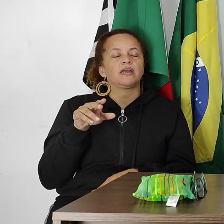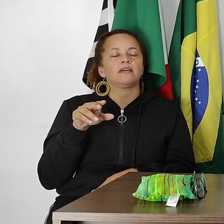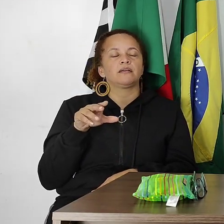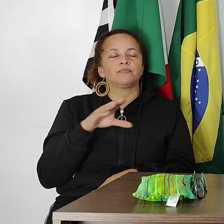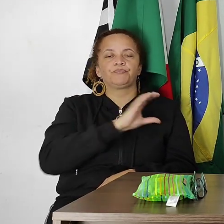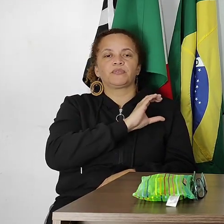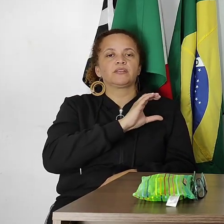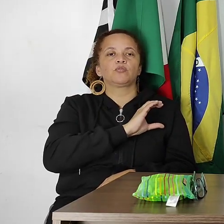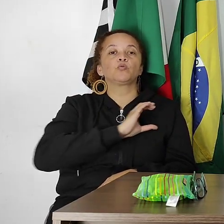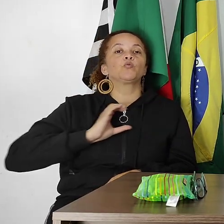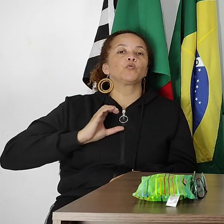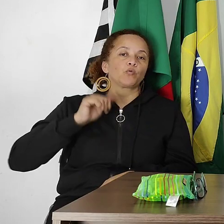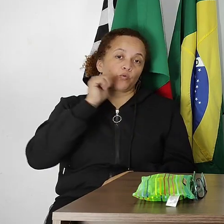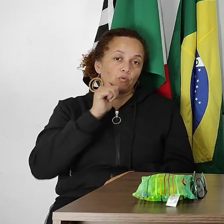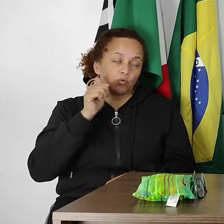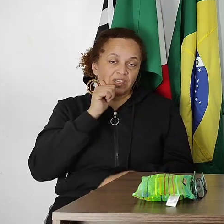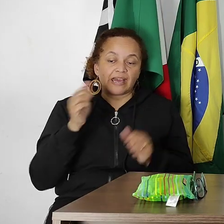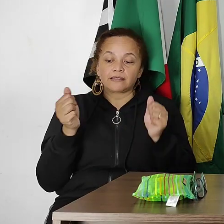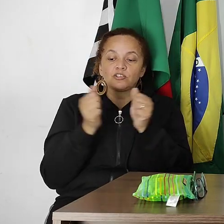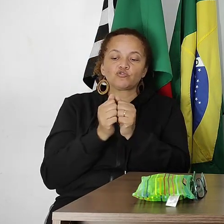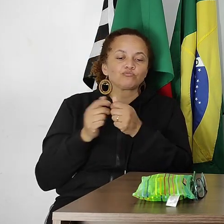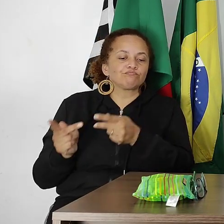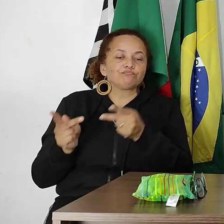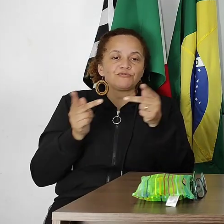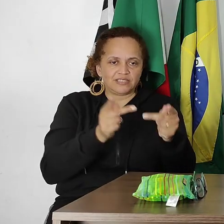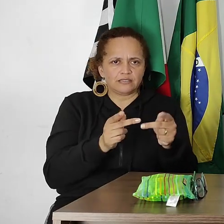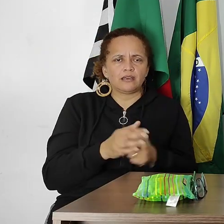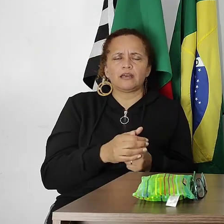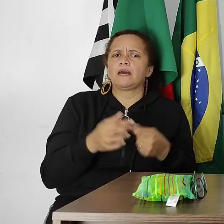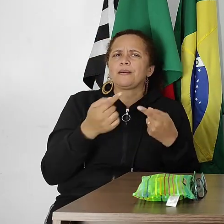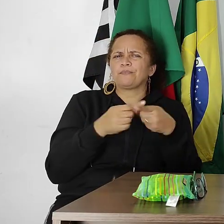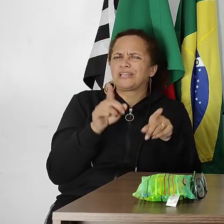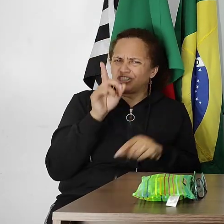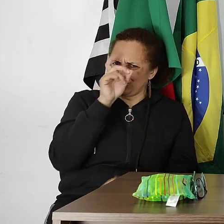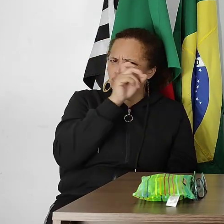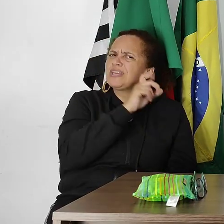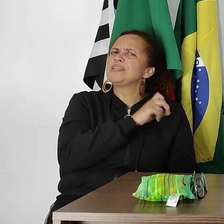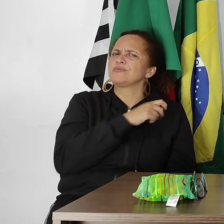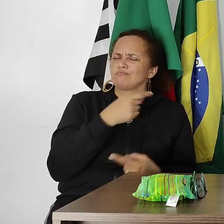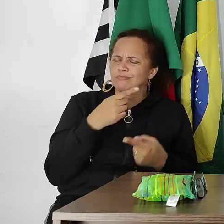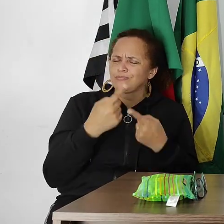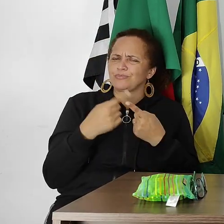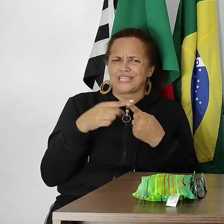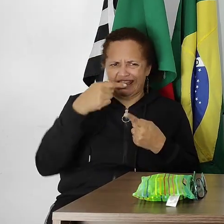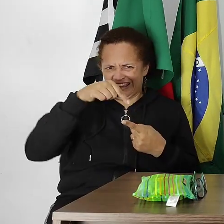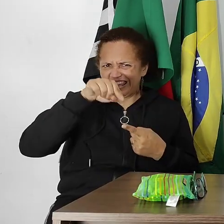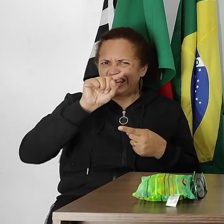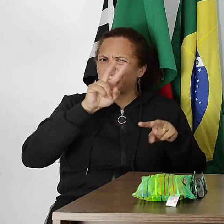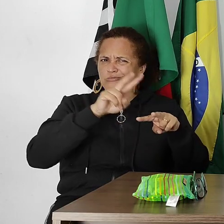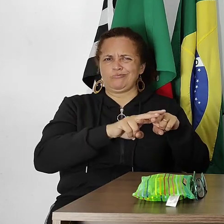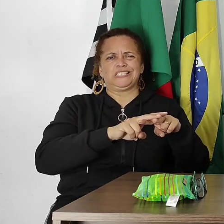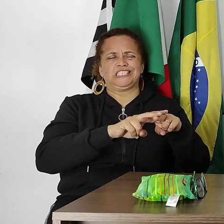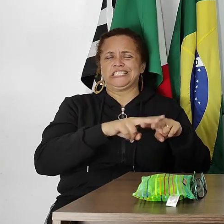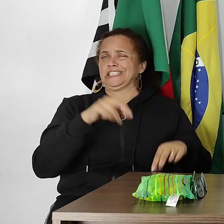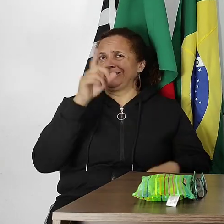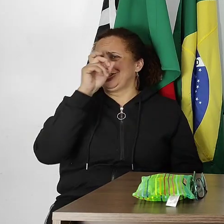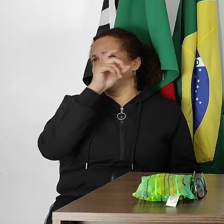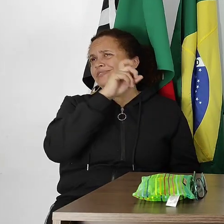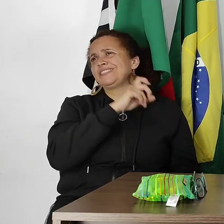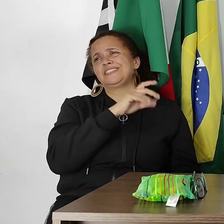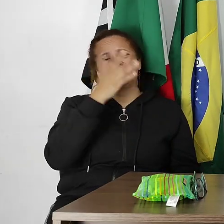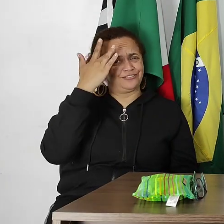era muito difícil, porque era humilhação nos presídios, né? Porque eles não sabem, eles não conseguem